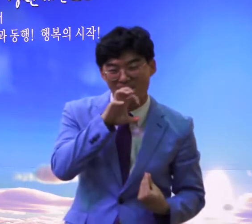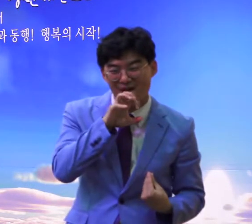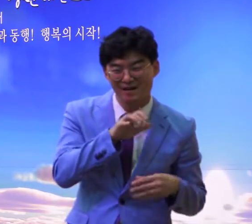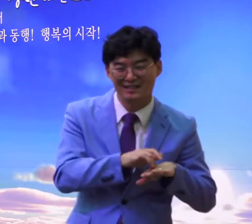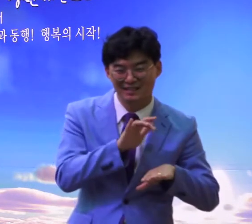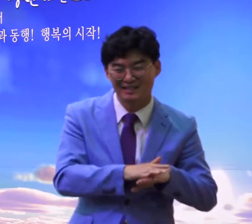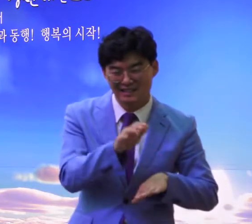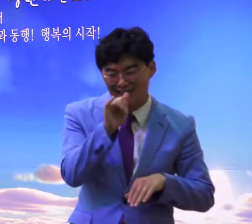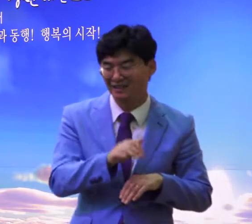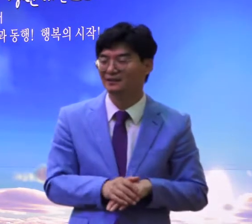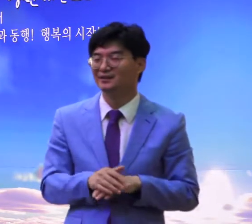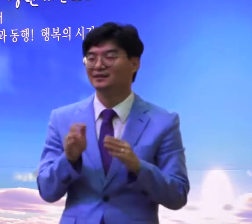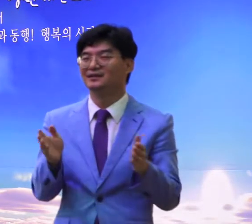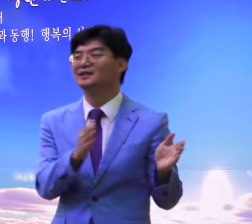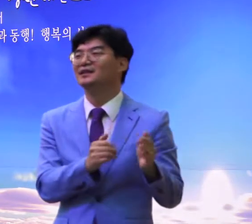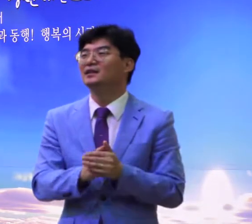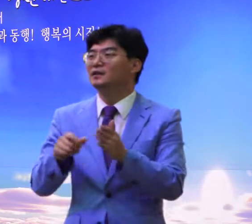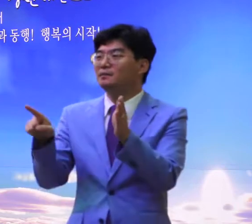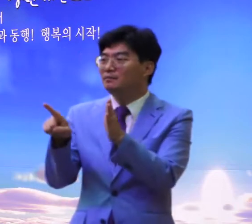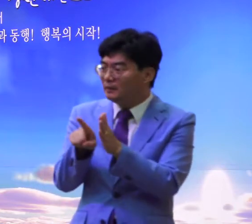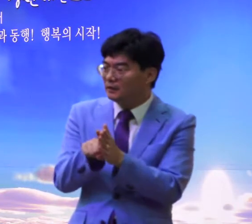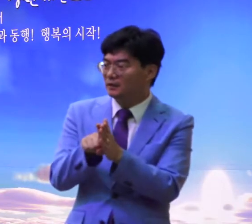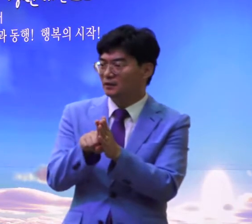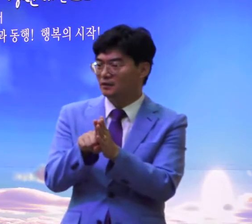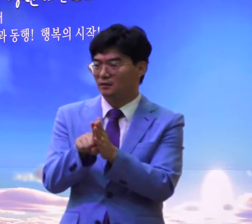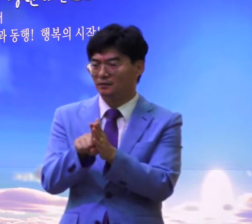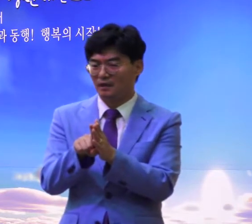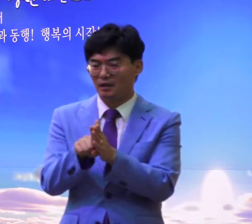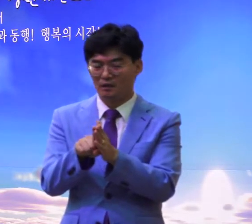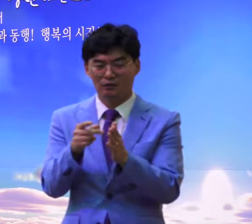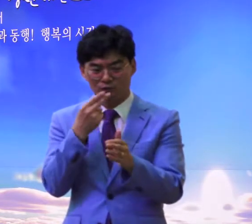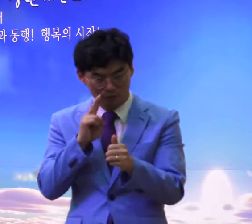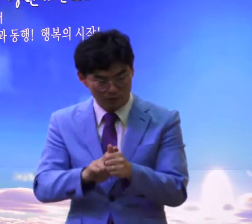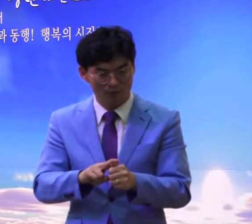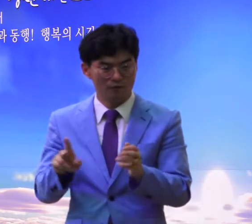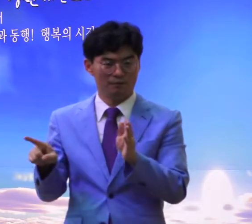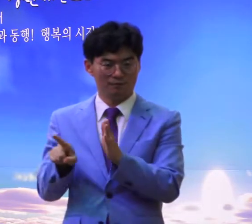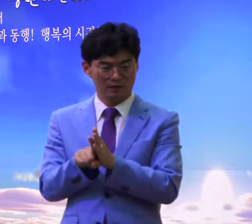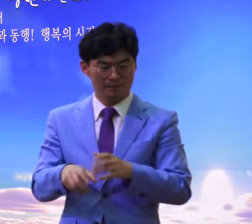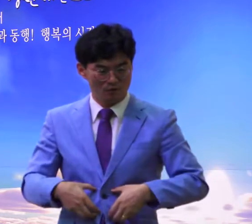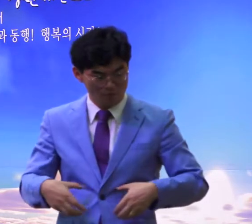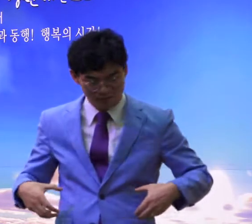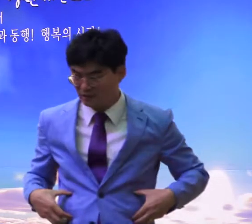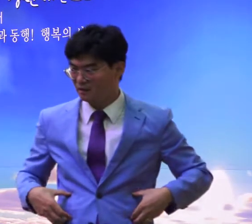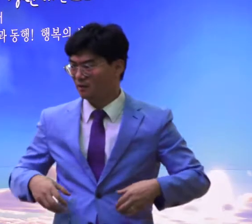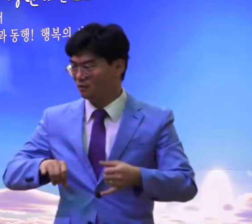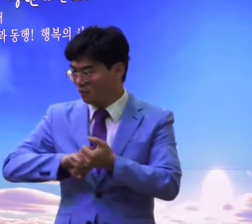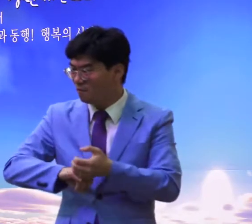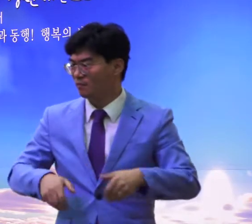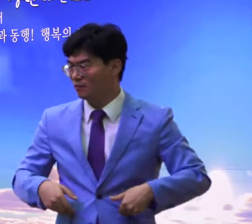믿음의 용기도 담대함도 잃어버렸고 신앙이 세상의 풍파에